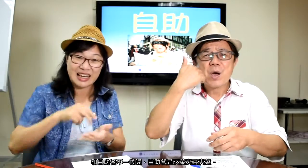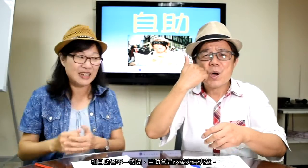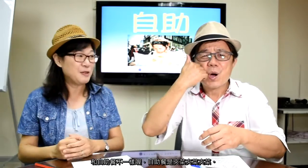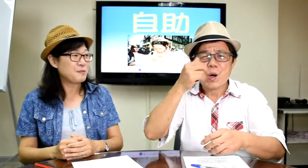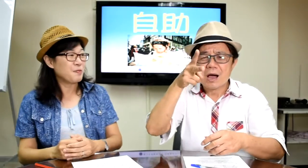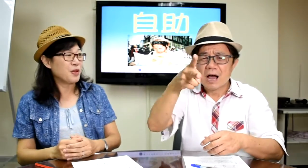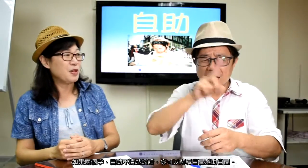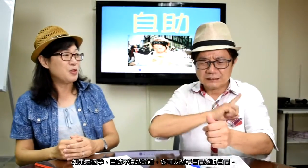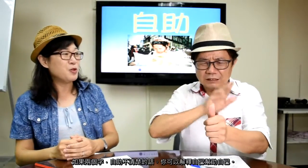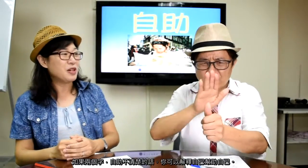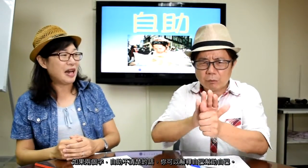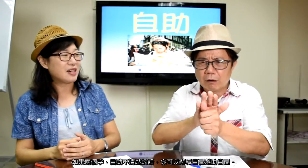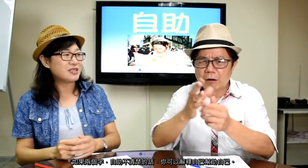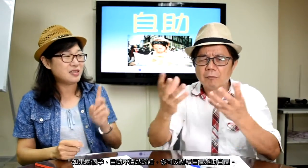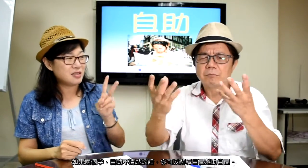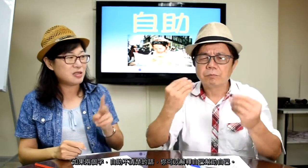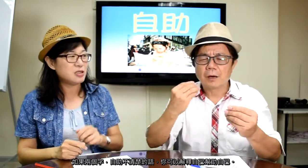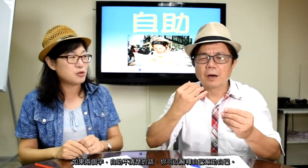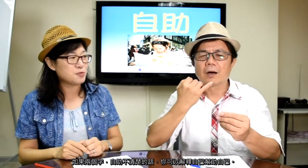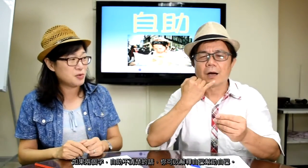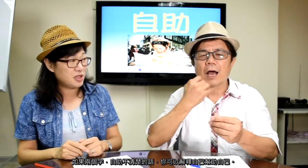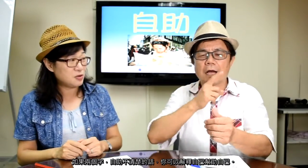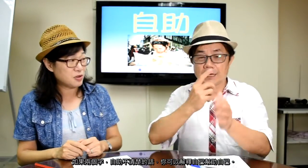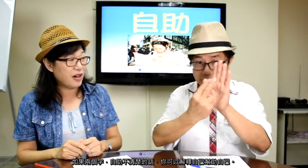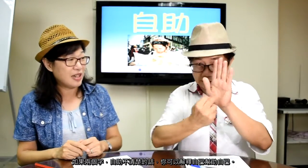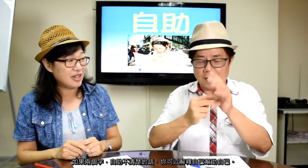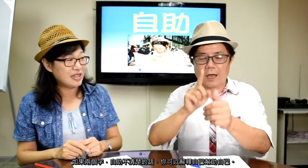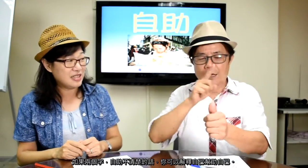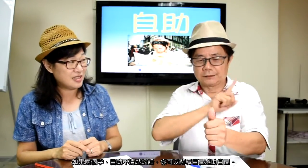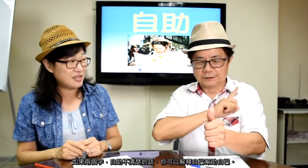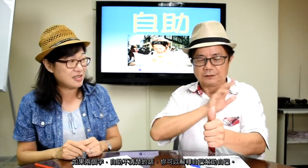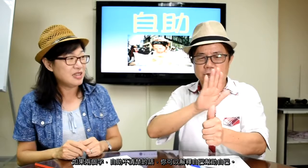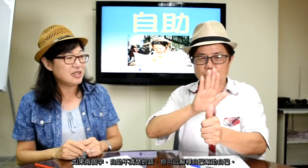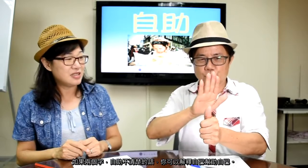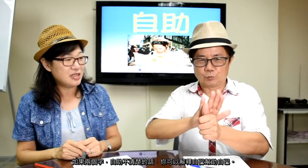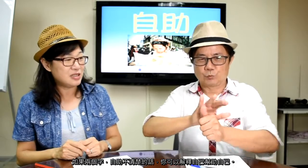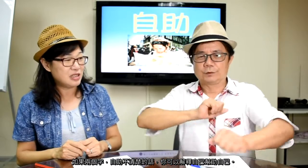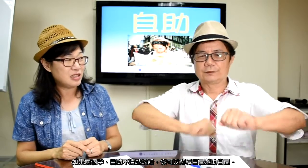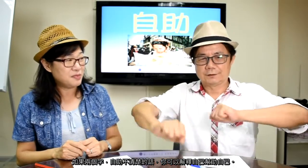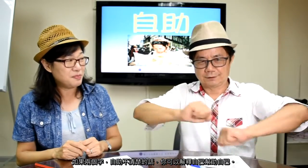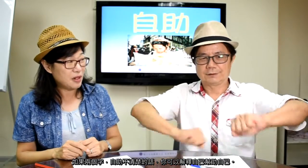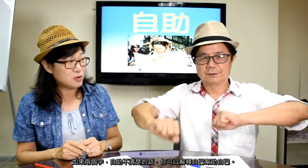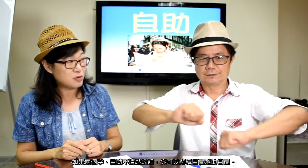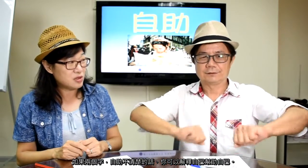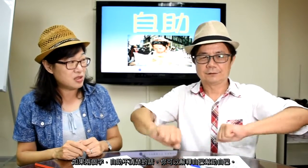菜。如果两个字自助不清楚的话，你可以解释自己。帮助自